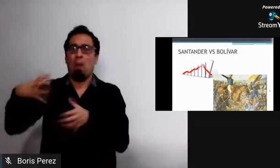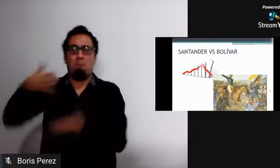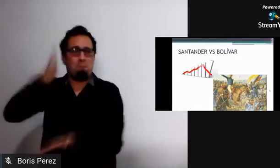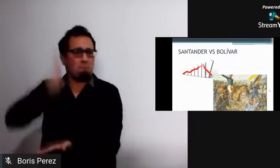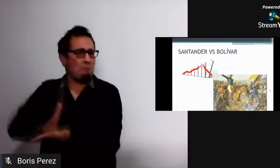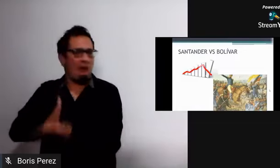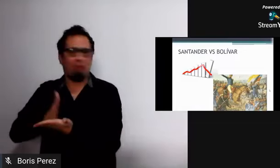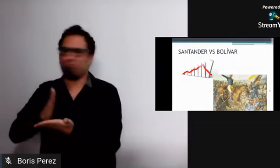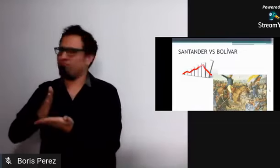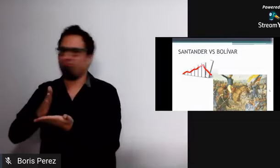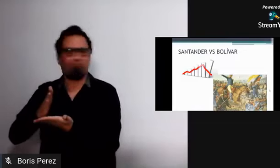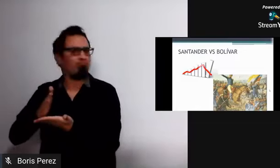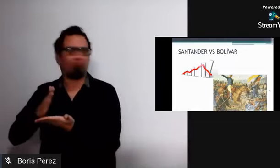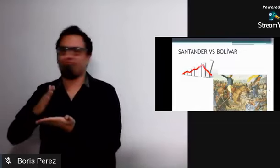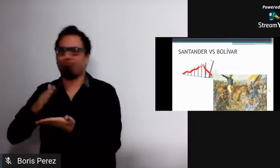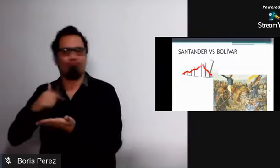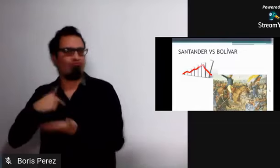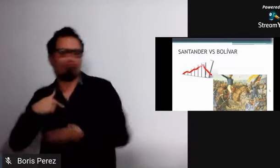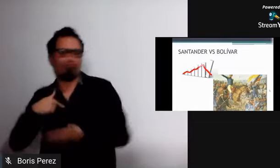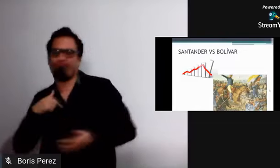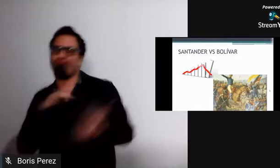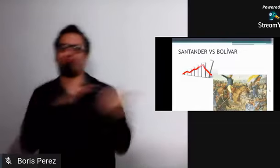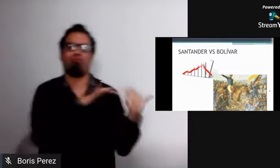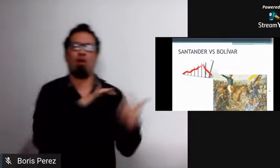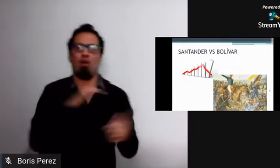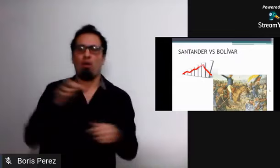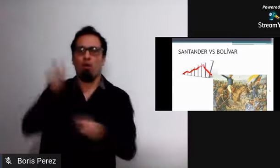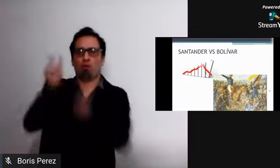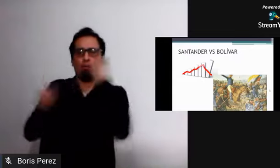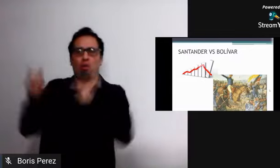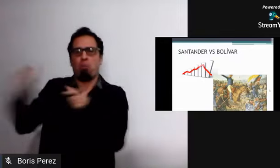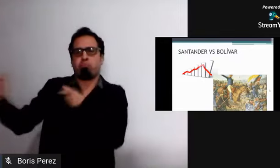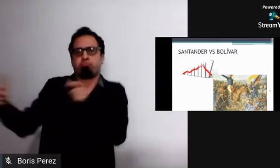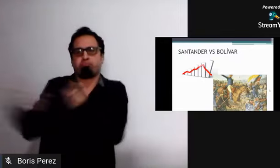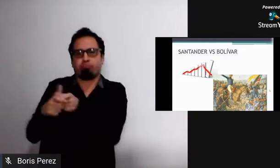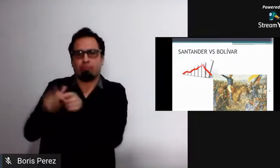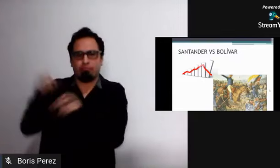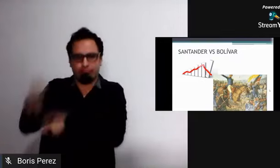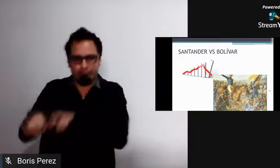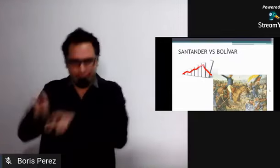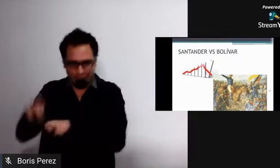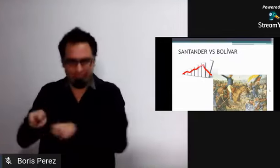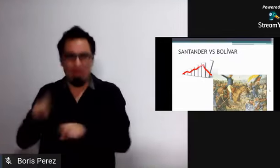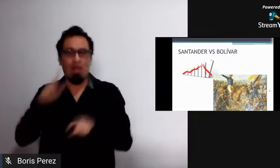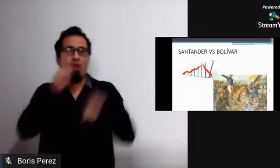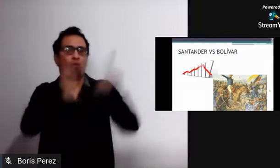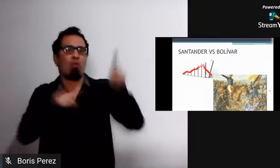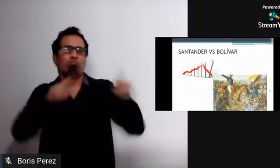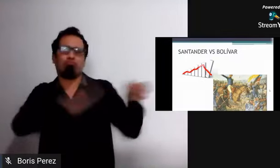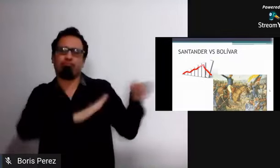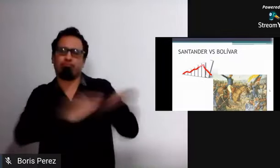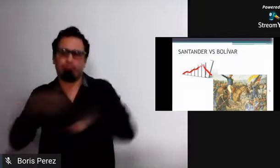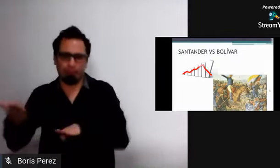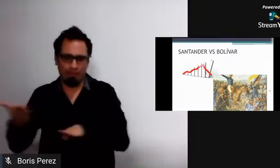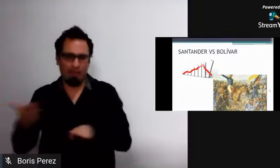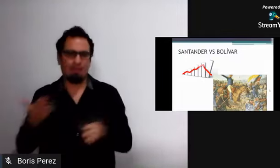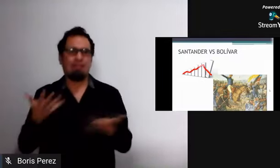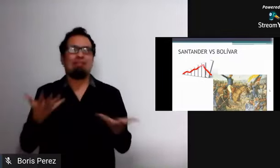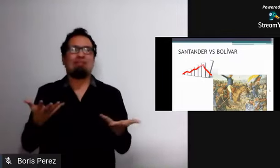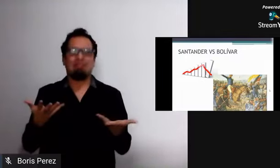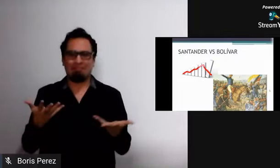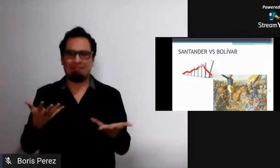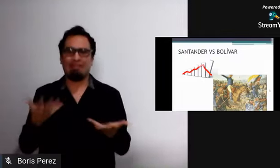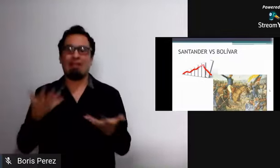ya que pues muchas personas se dedicaban a la agricultura, pero en vista pues de las batallas y las guerras, muchas personas dejaron el campo y se